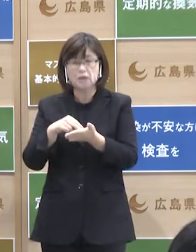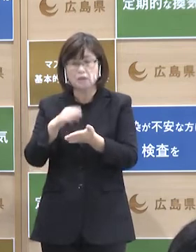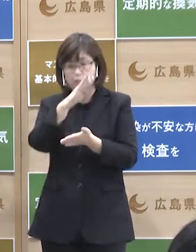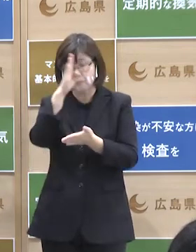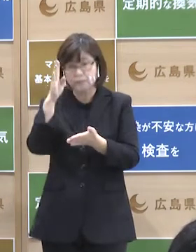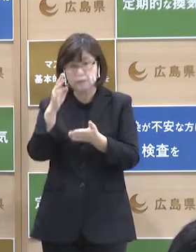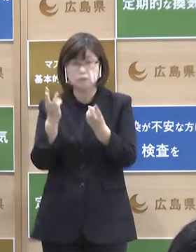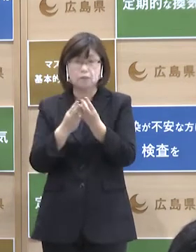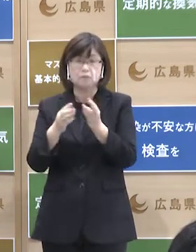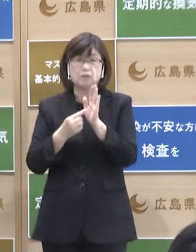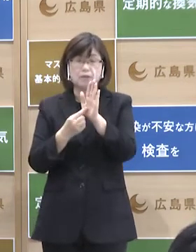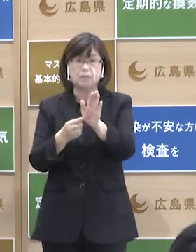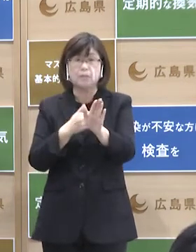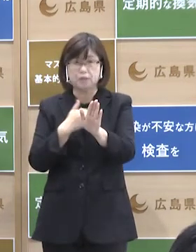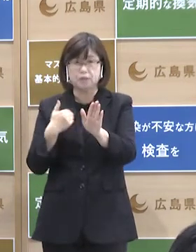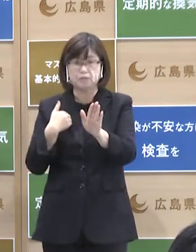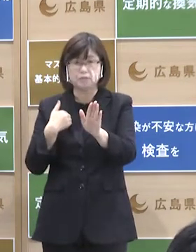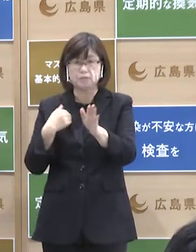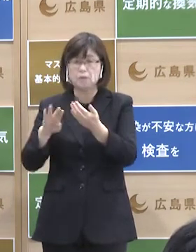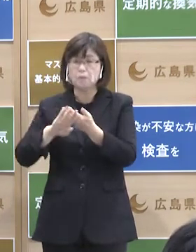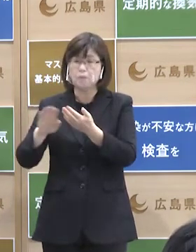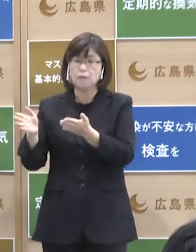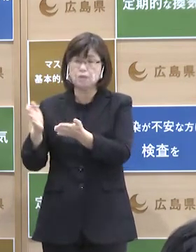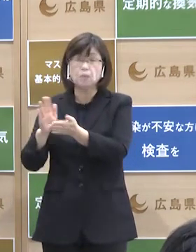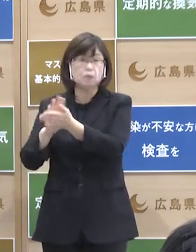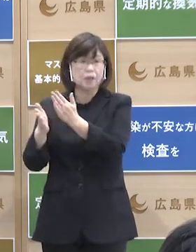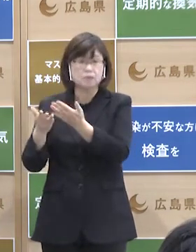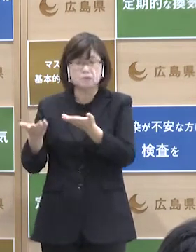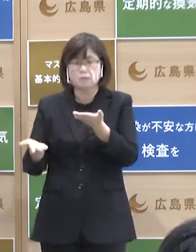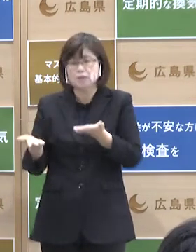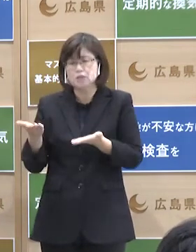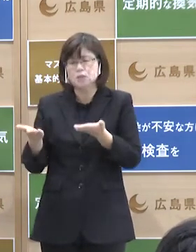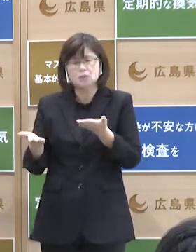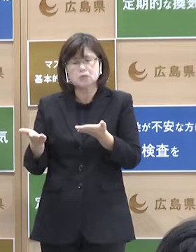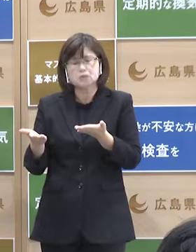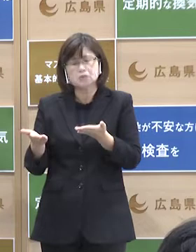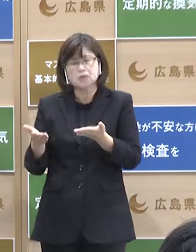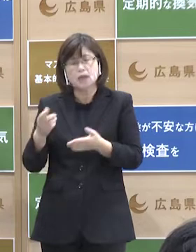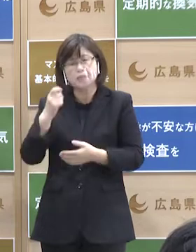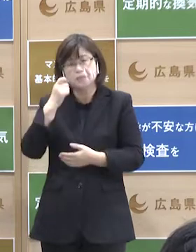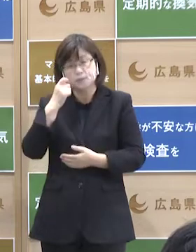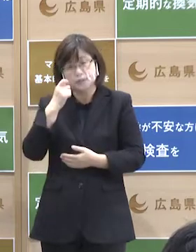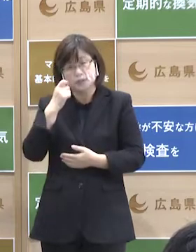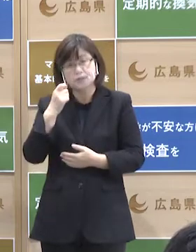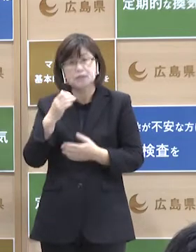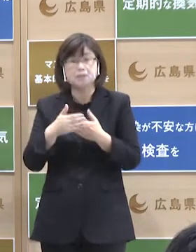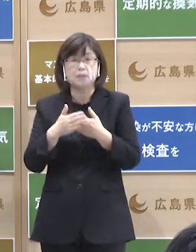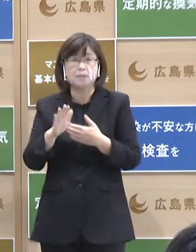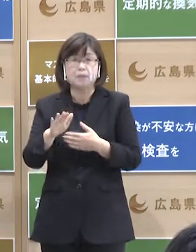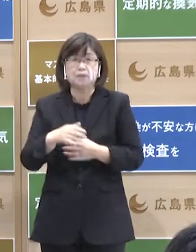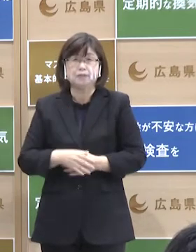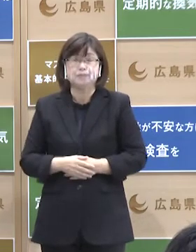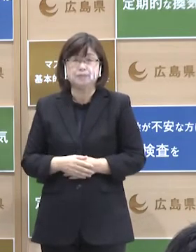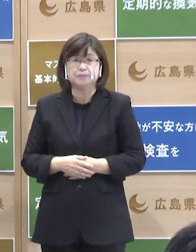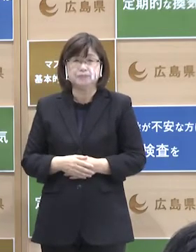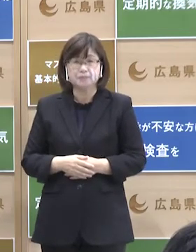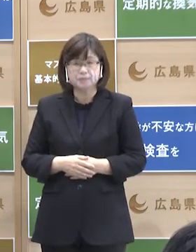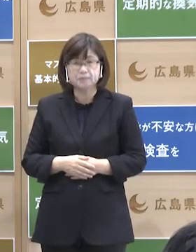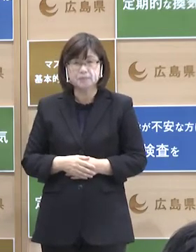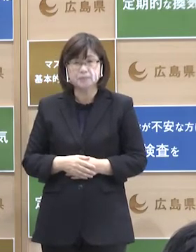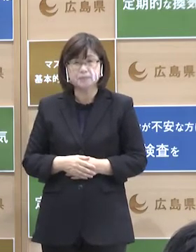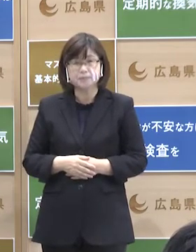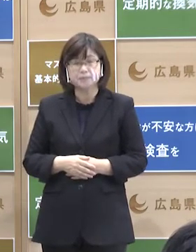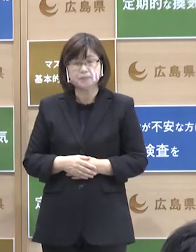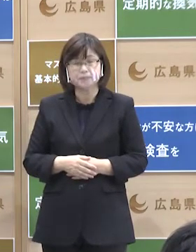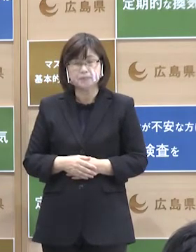はまあ、ちょっと他県との比較っていうところはですね、やや難しいところがあるんですが、まあ、これは報道機関の皆さんも